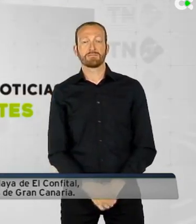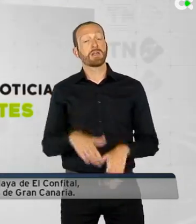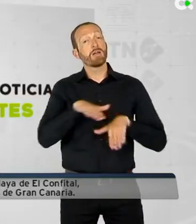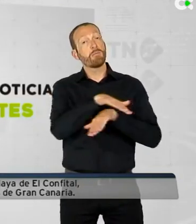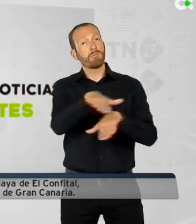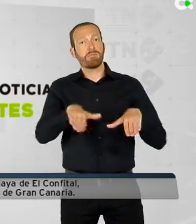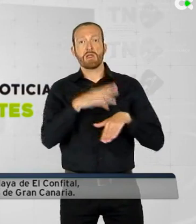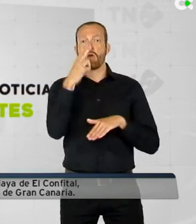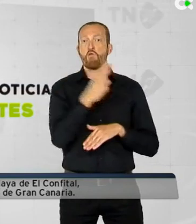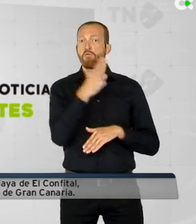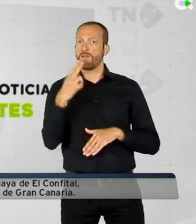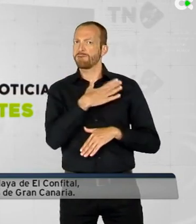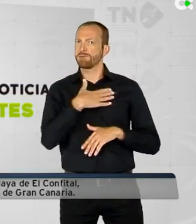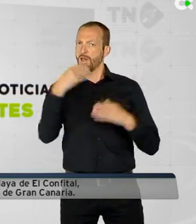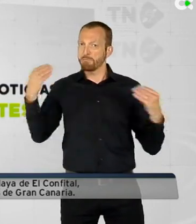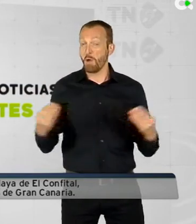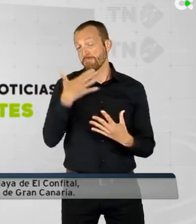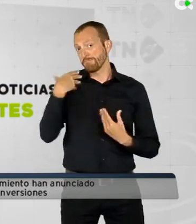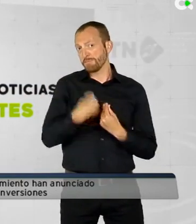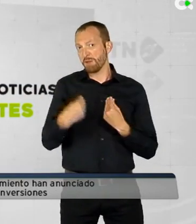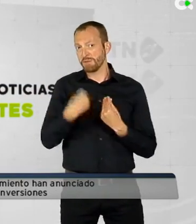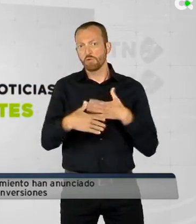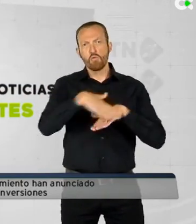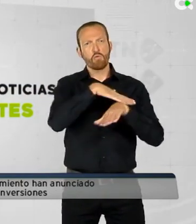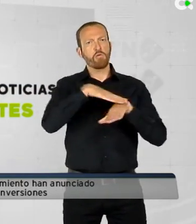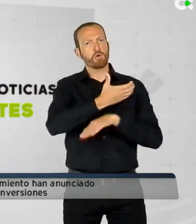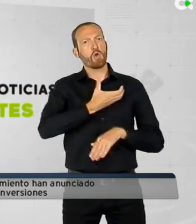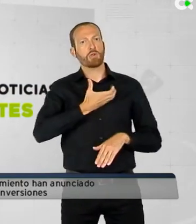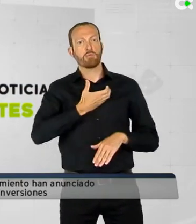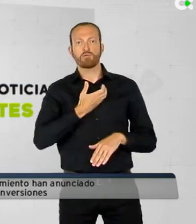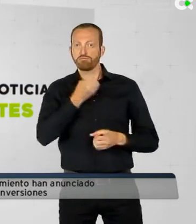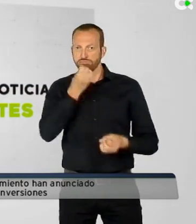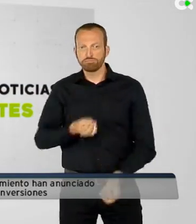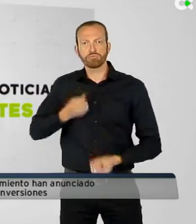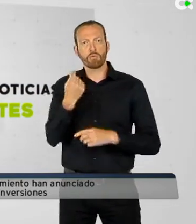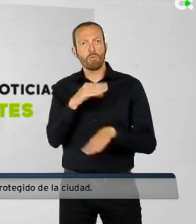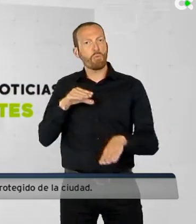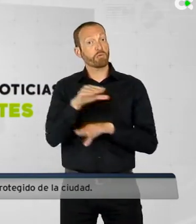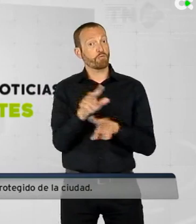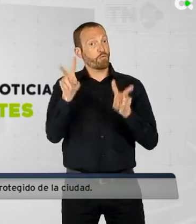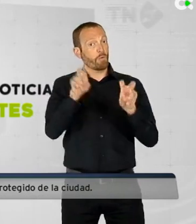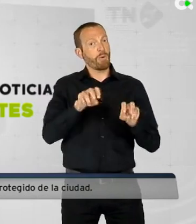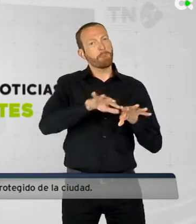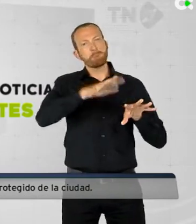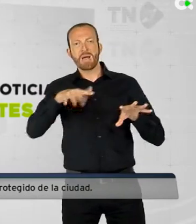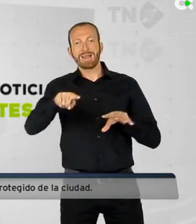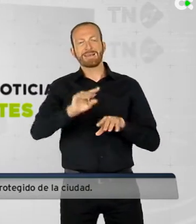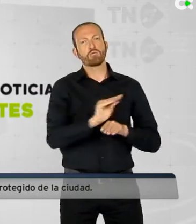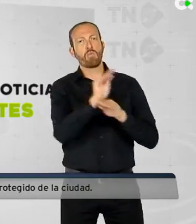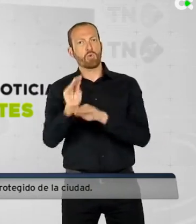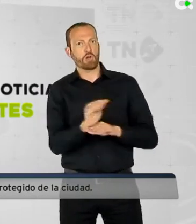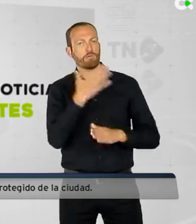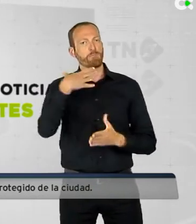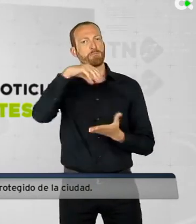Mejoras en la playa del Confital en Las Palmas de Gran Canaria. Gobierno y ayuntamiento han anunciado nuevas inversiones para este paraje protegido